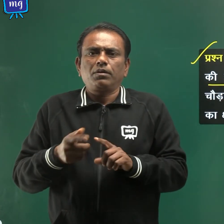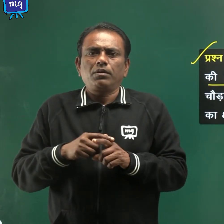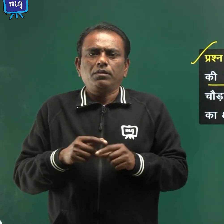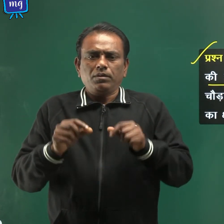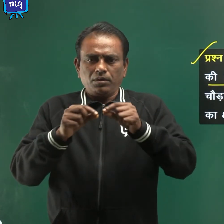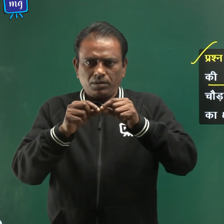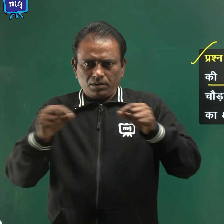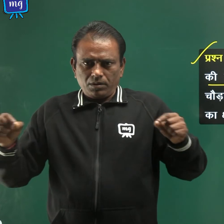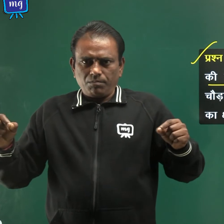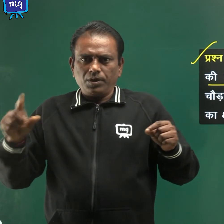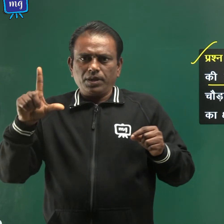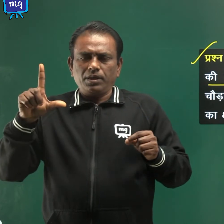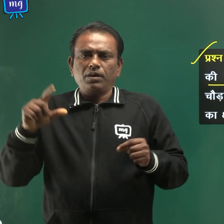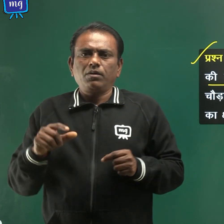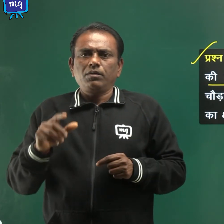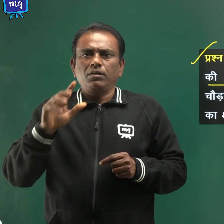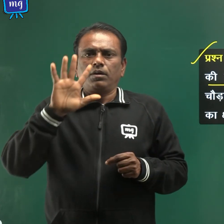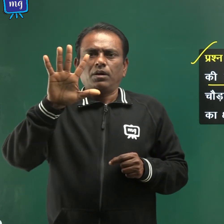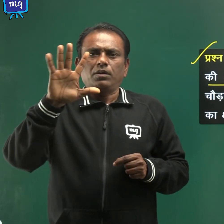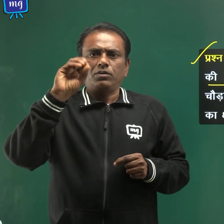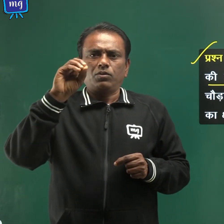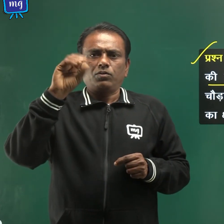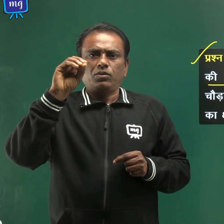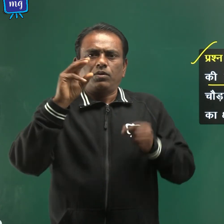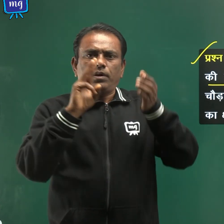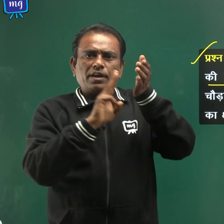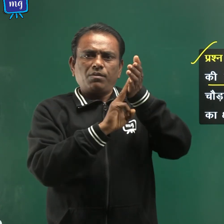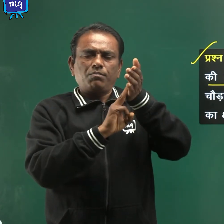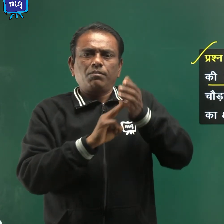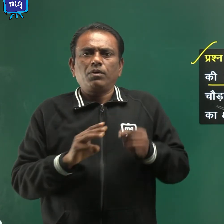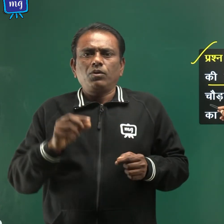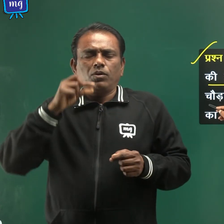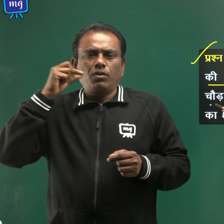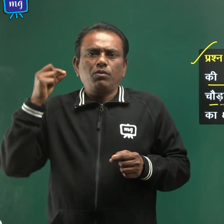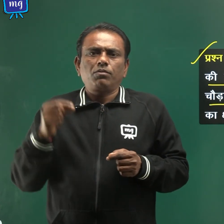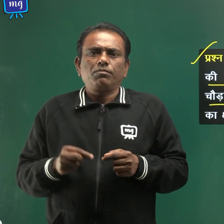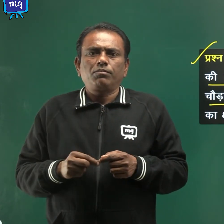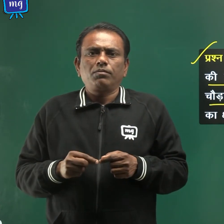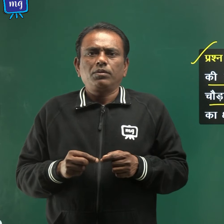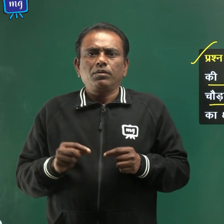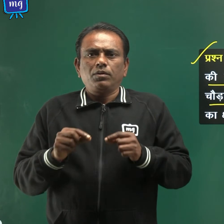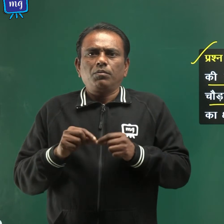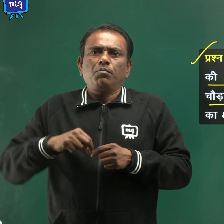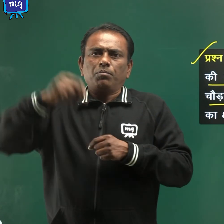कि लंबाई से 500 मीटर तथा चौड़ाई